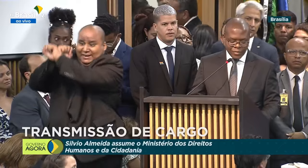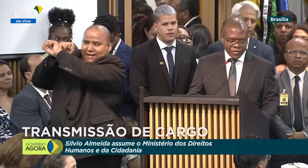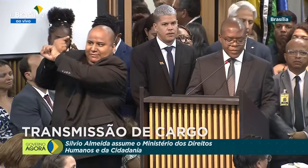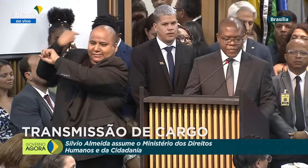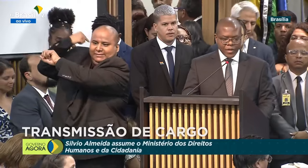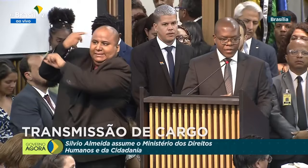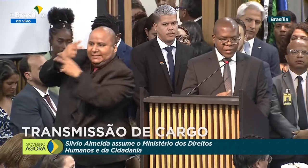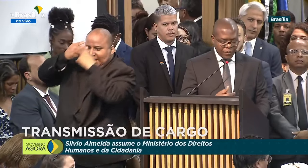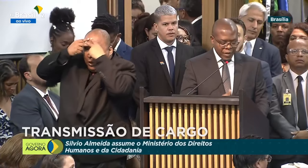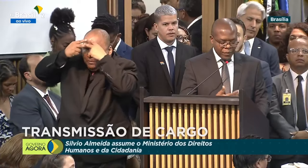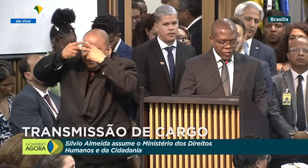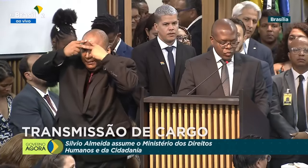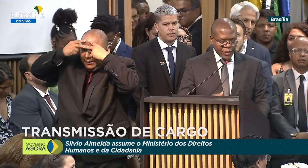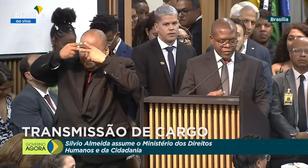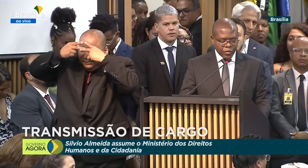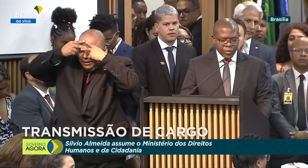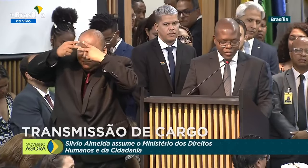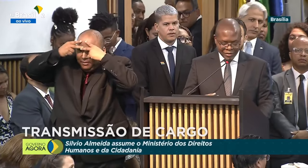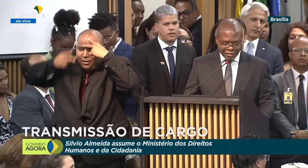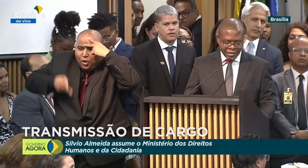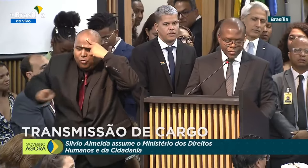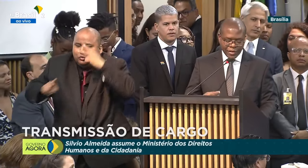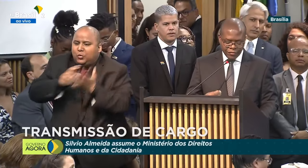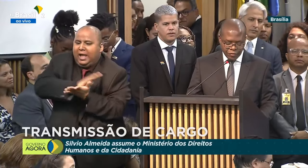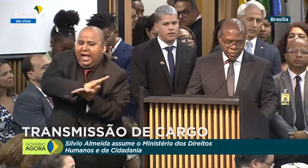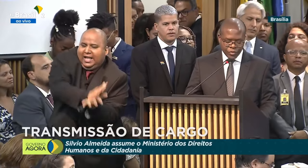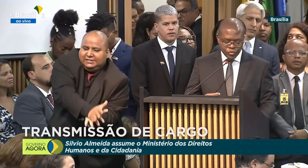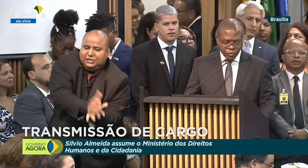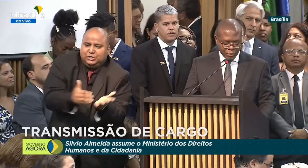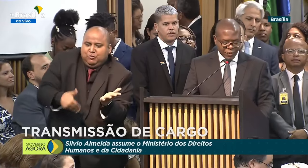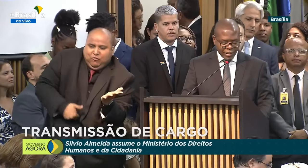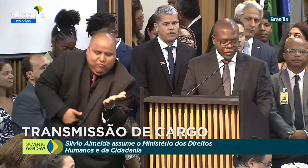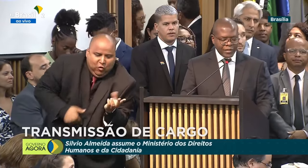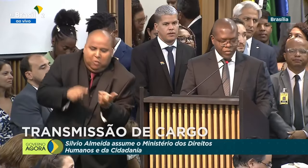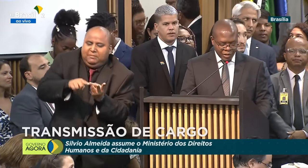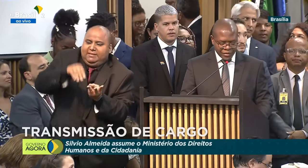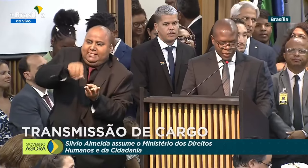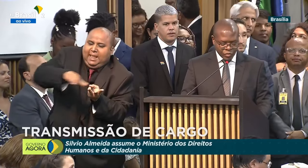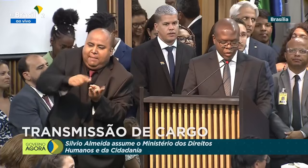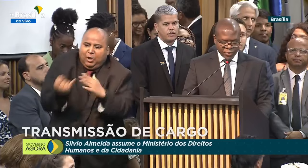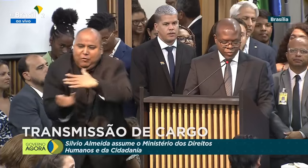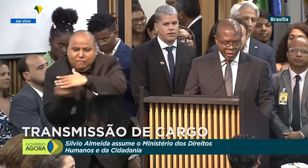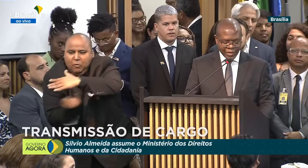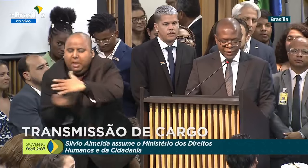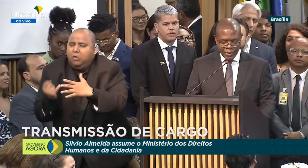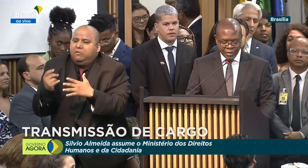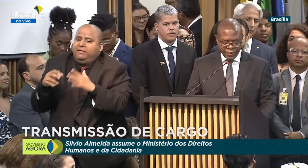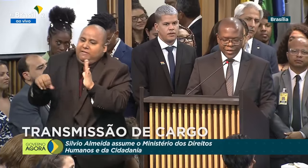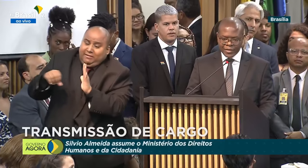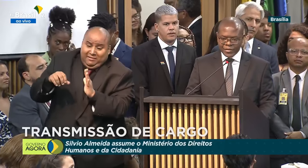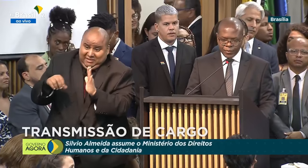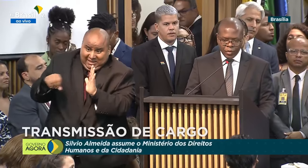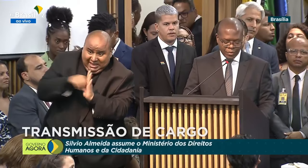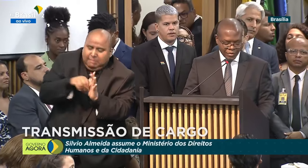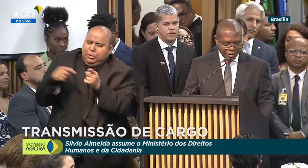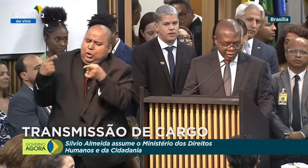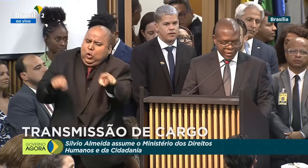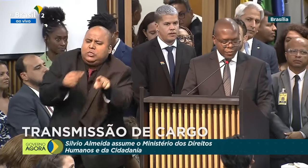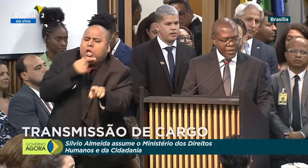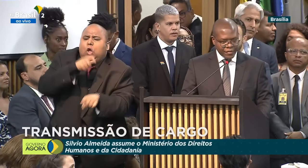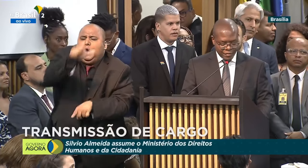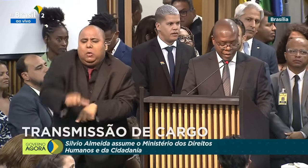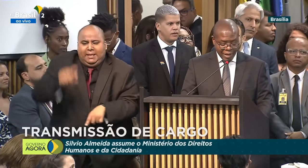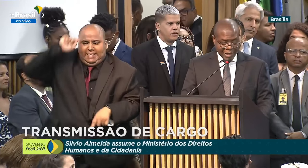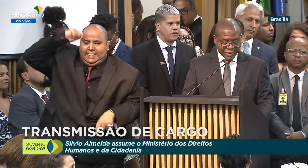nesses traumas se perpetue na forma do racismo da Fome do sudoemprego e da violência contra homens e mulheres pretas e pobres